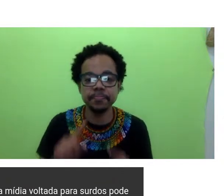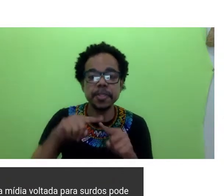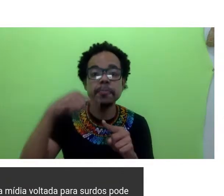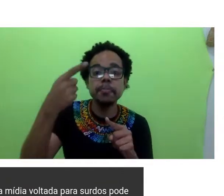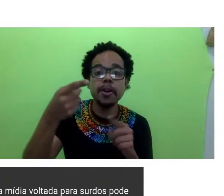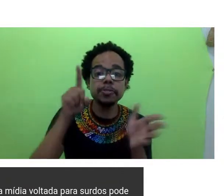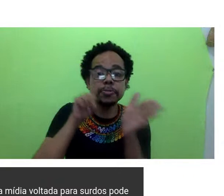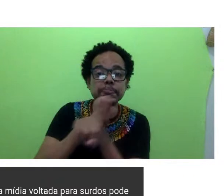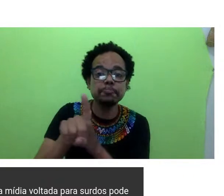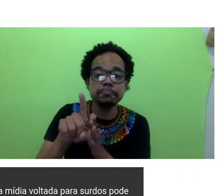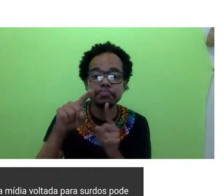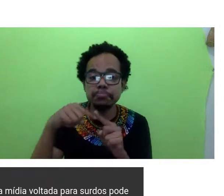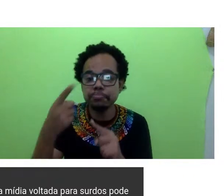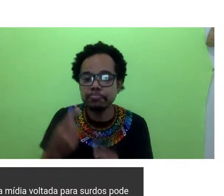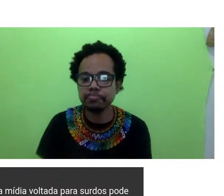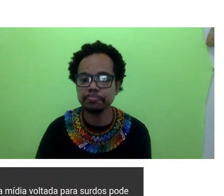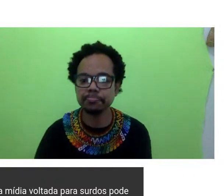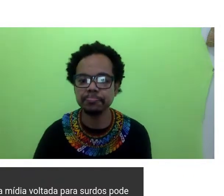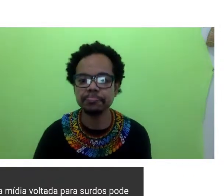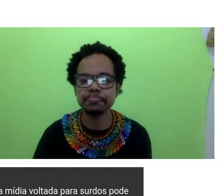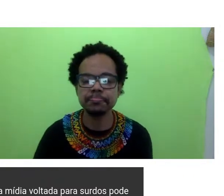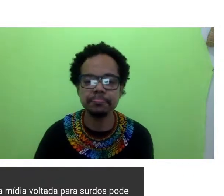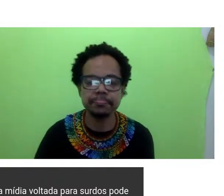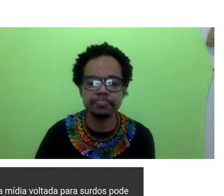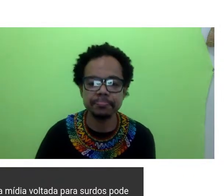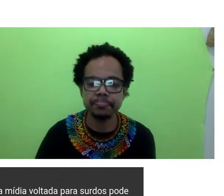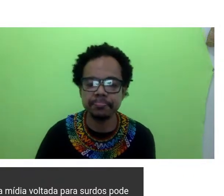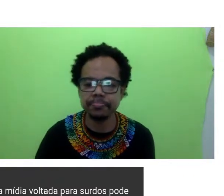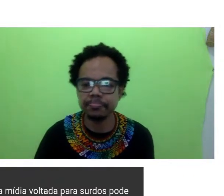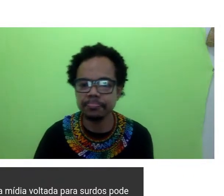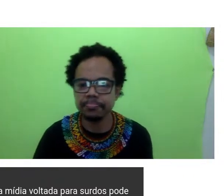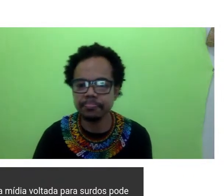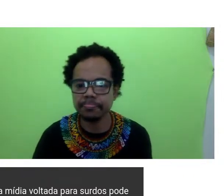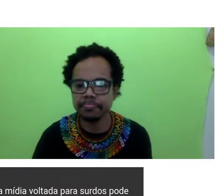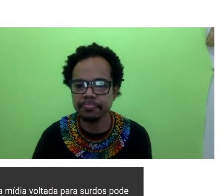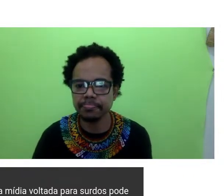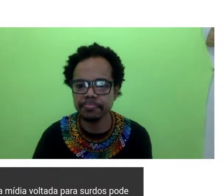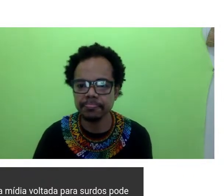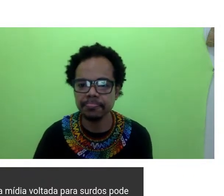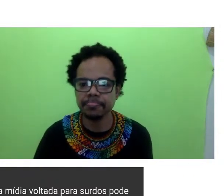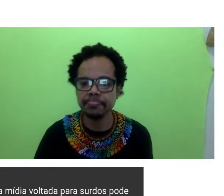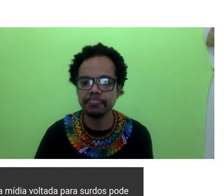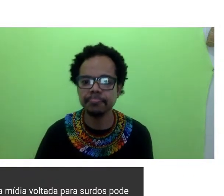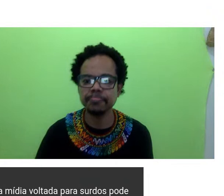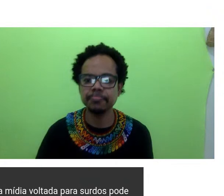e auxilia bastante a próxima pergunta